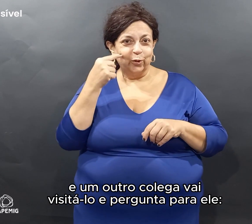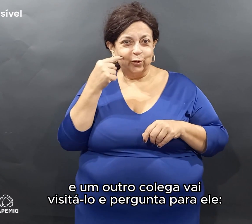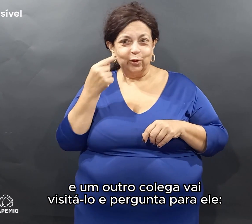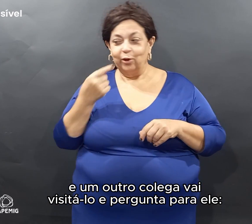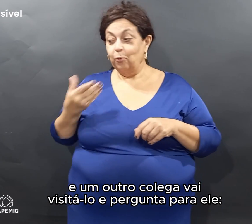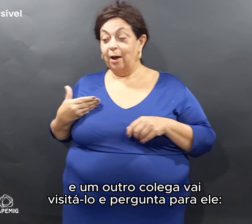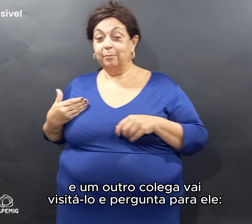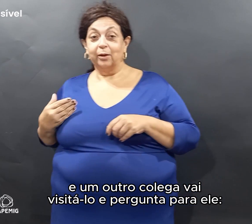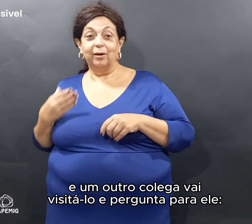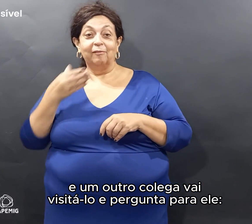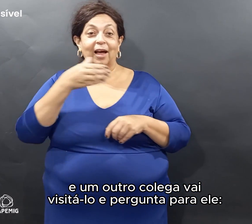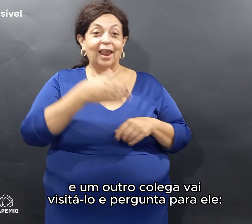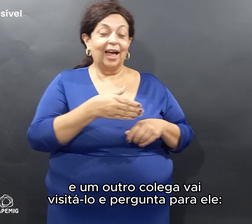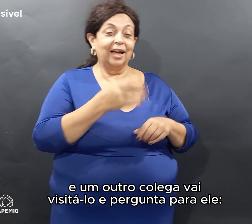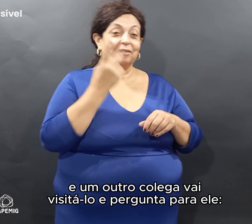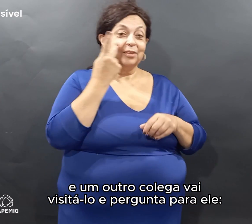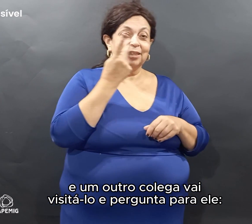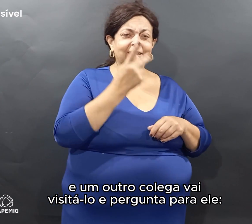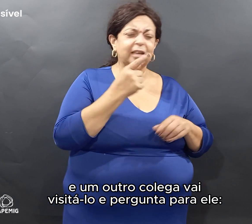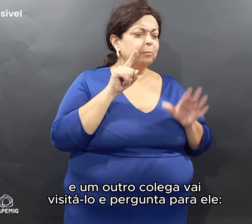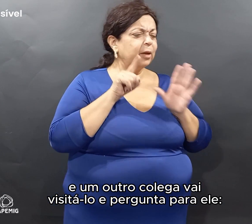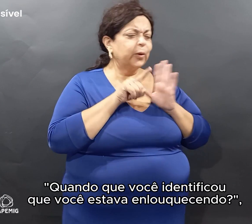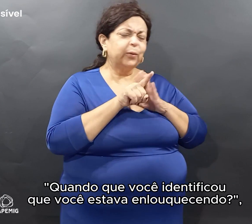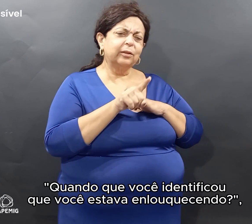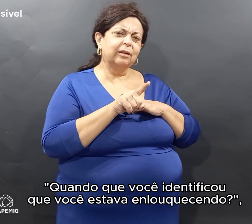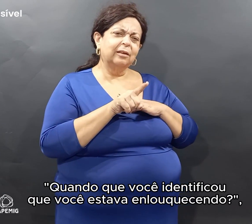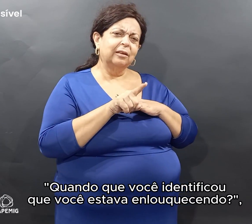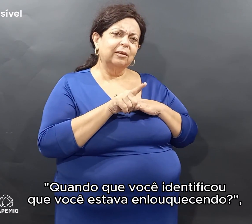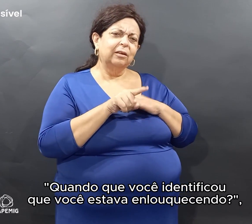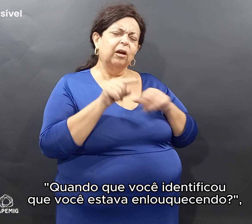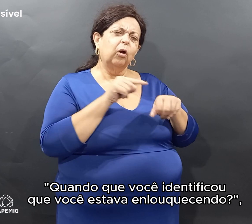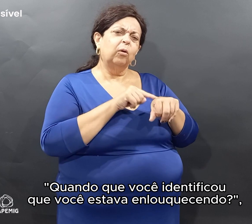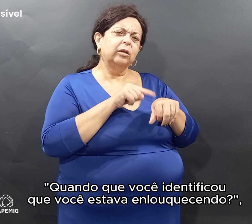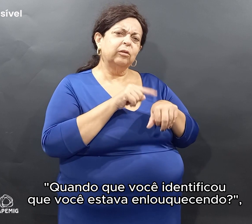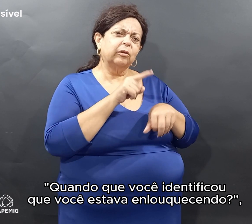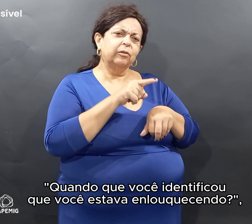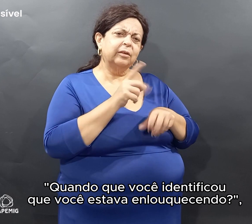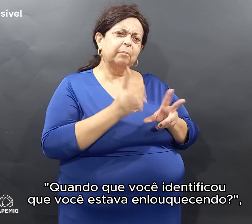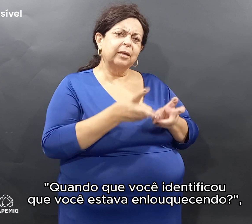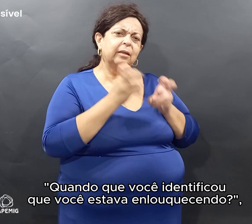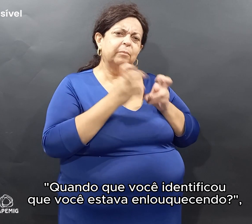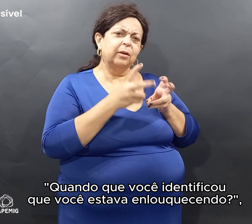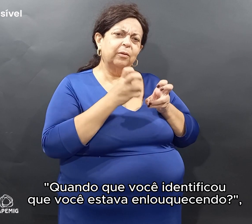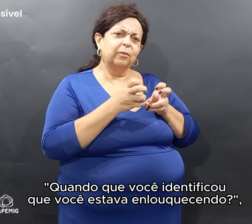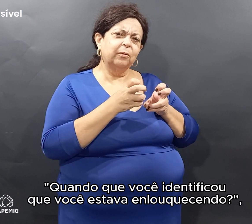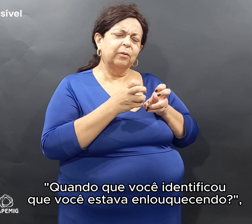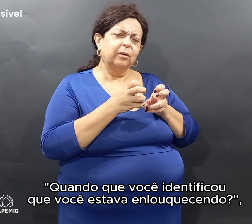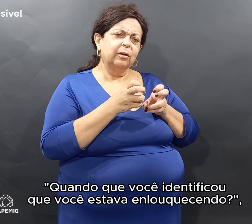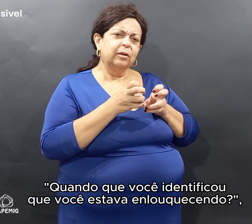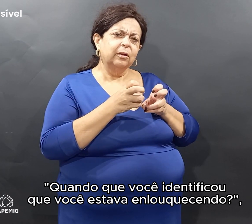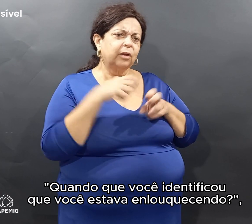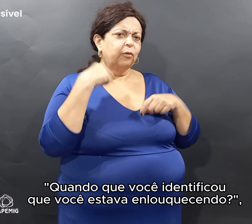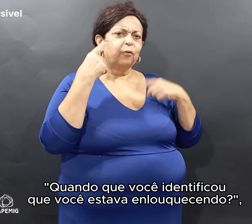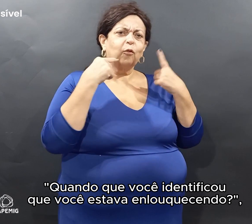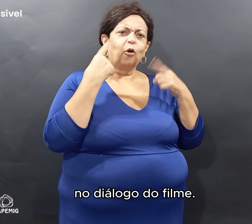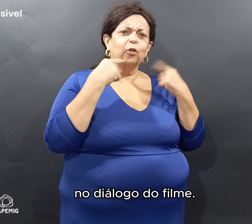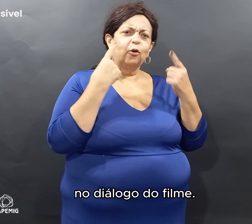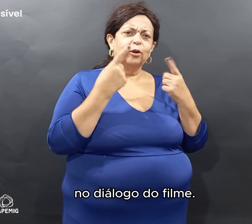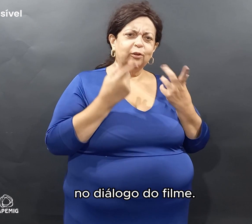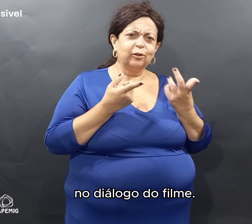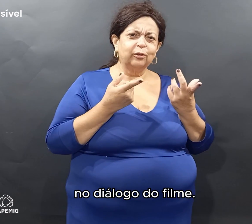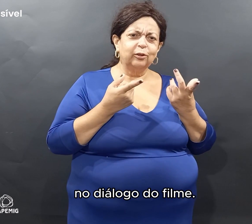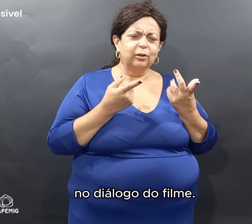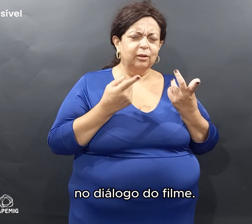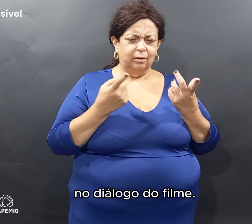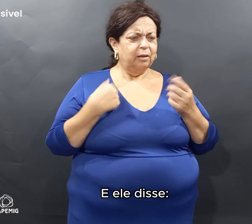vai visitá-lo e pergunta para ele: quando que você identificou que você estava enlouquecendo, né?